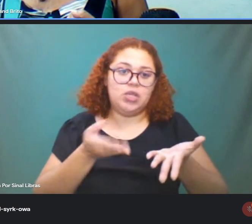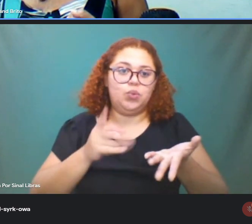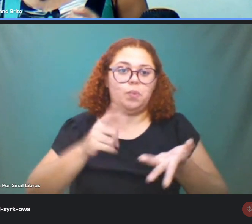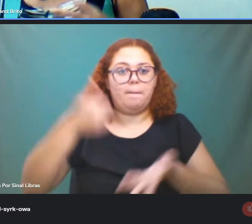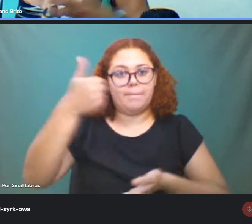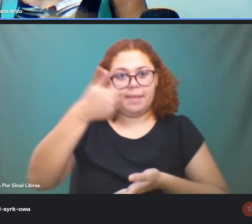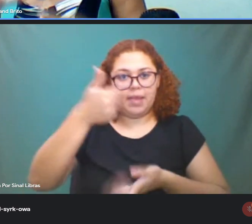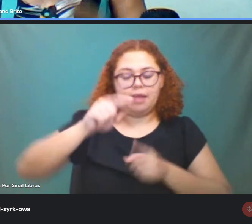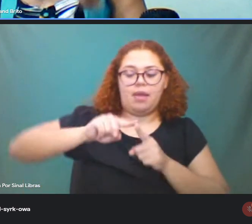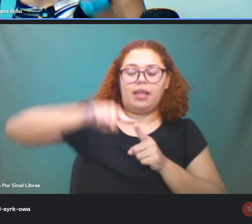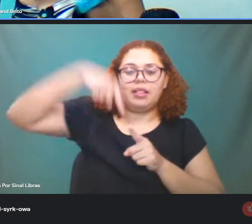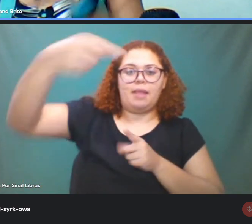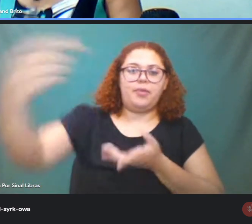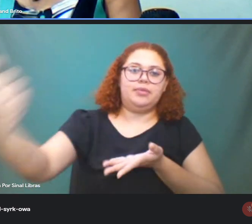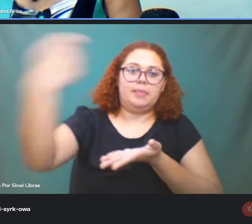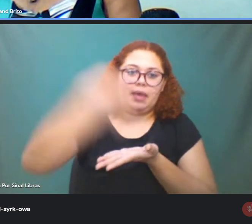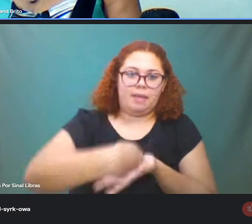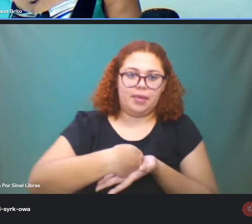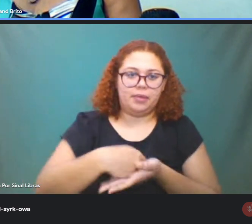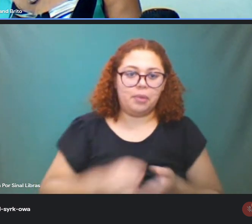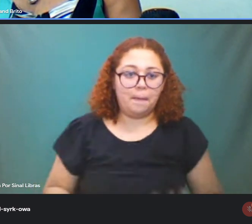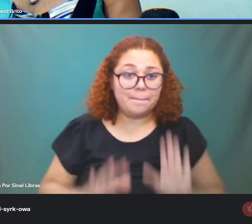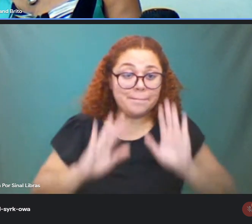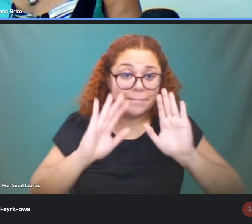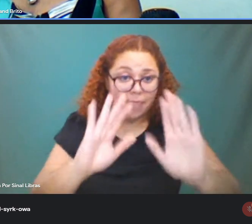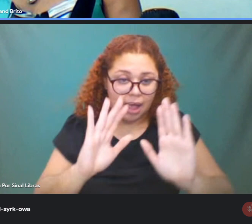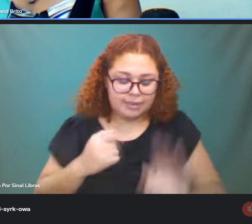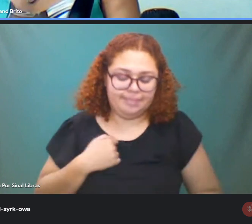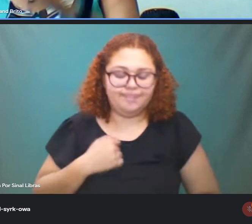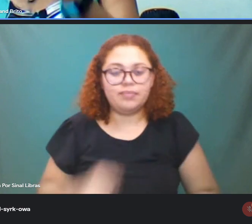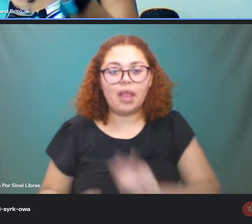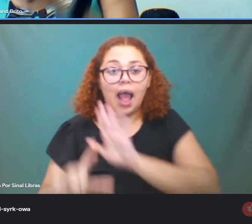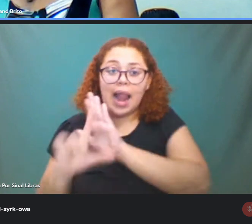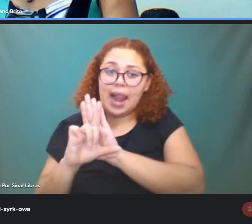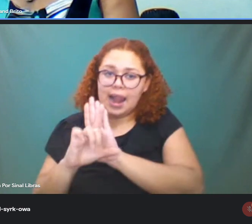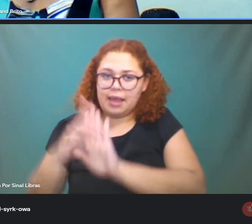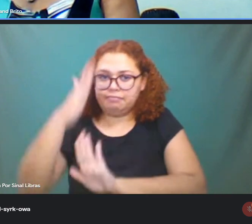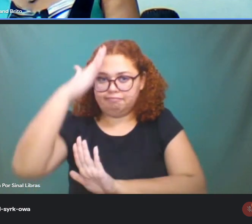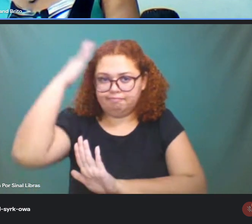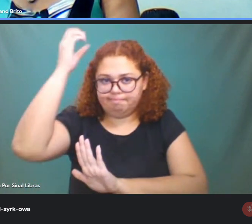depois. Agora, no recorte da Lei Paulo Gustavo, que